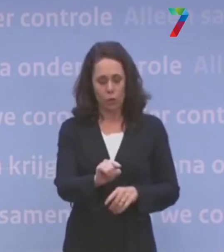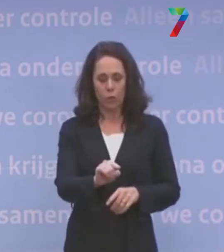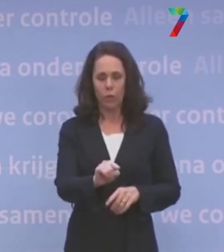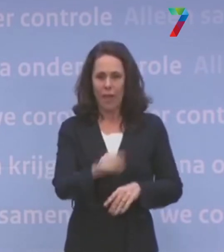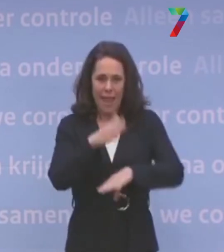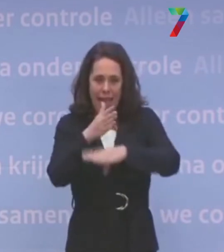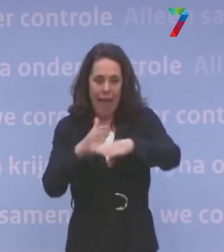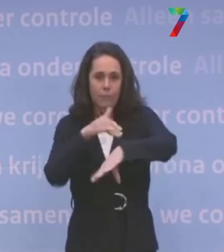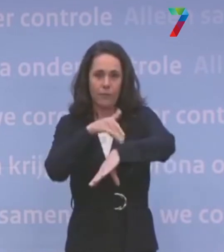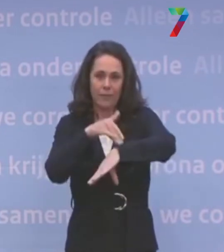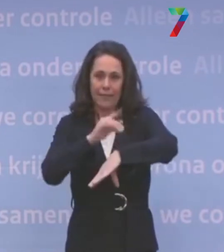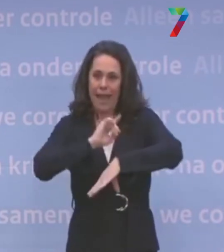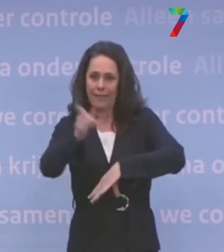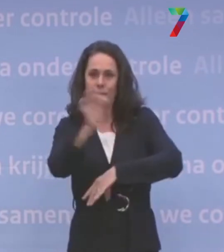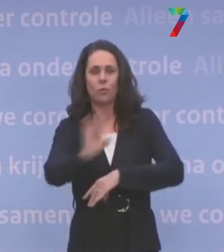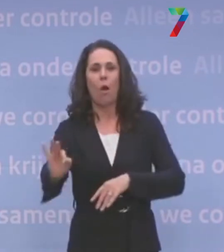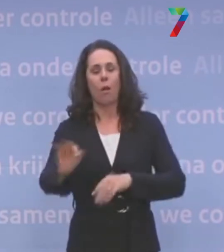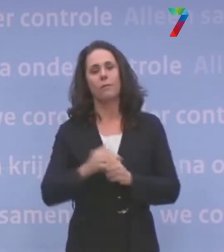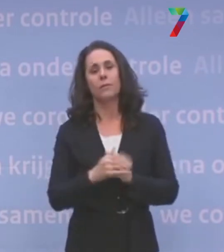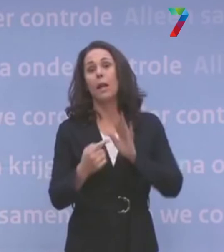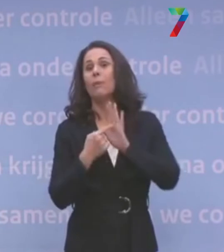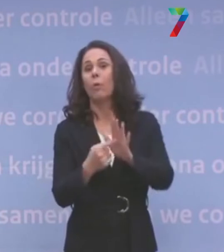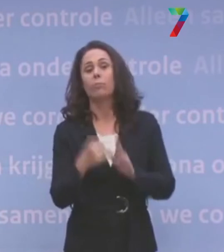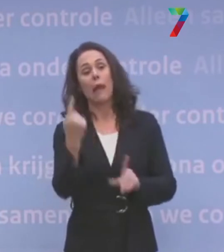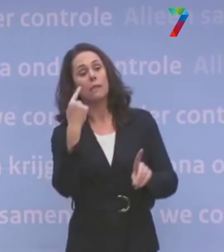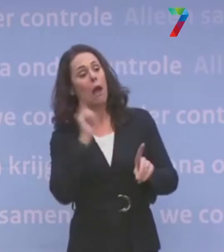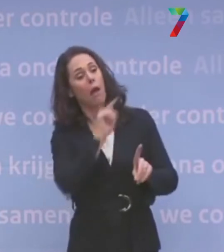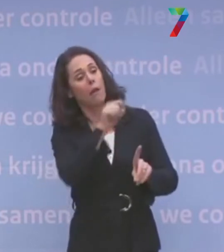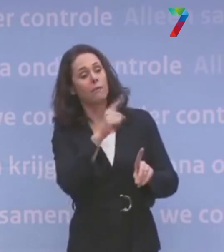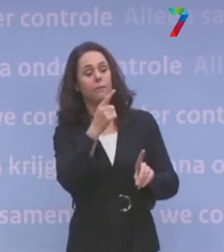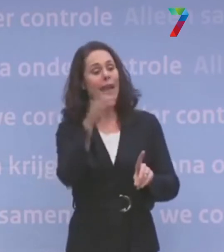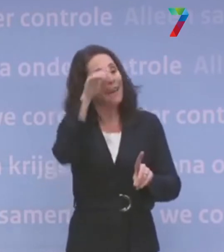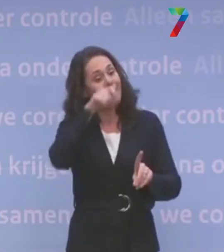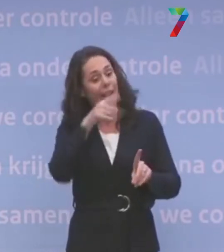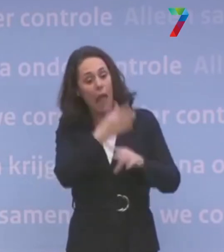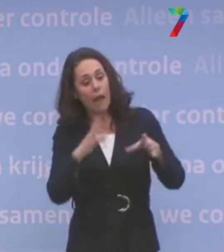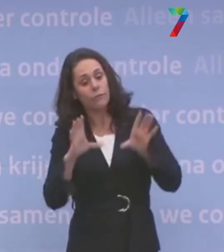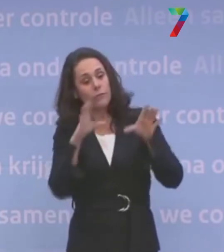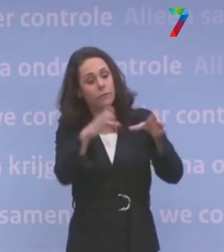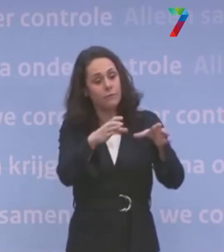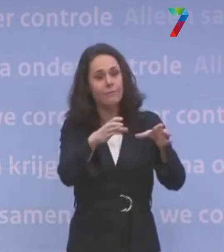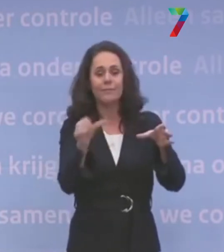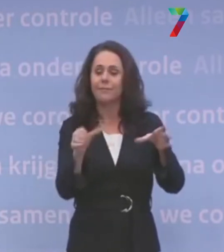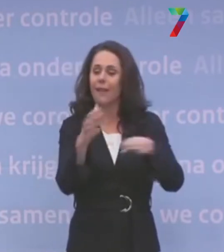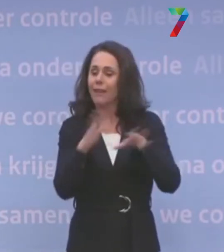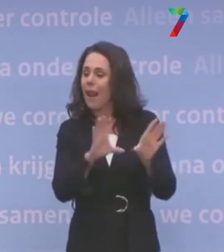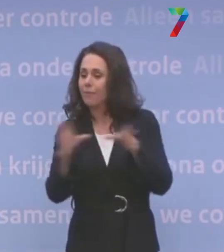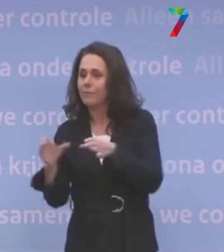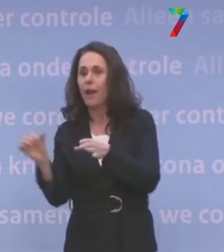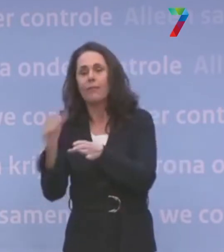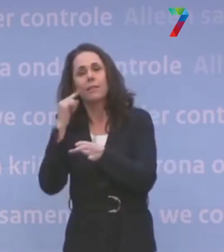de tijd naar school. Bijvoorbeeld de ene dag de ene helft van de leerlingen, de andere dag de andere